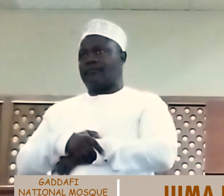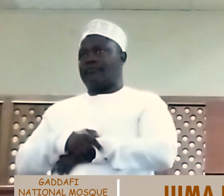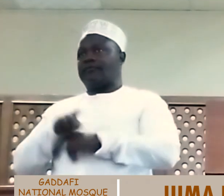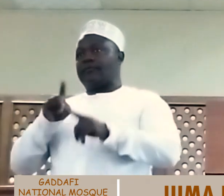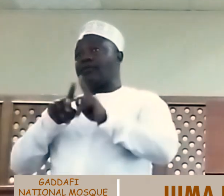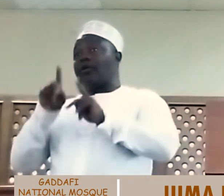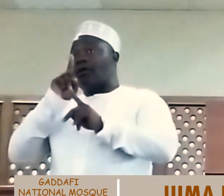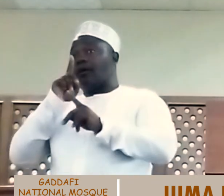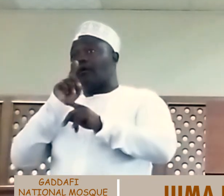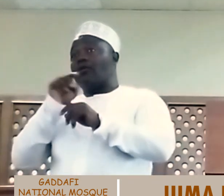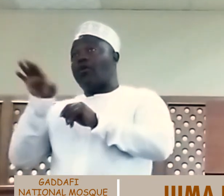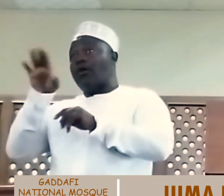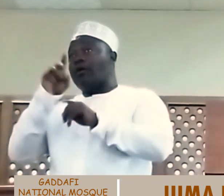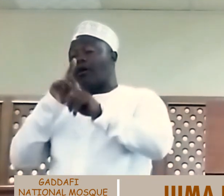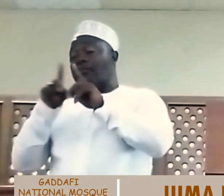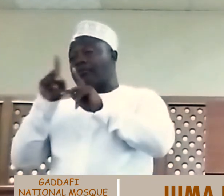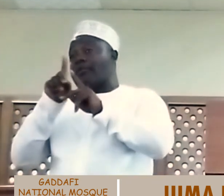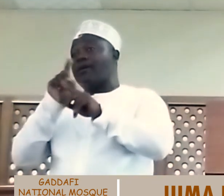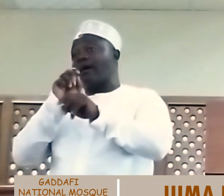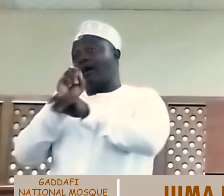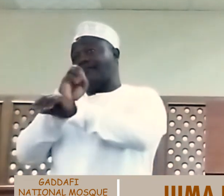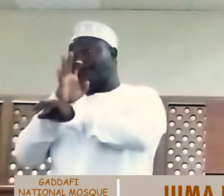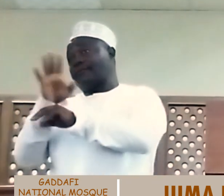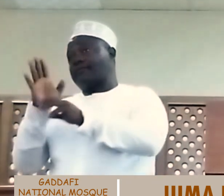إن الله كان عليكم رقيبا